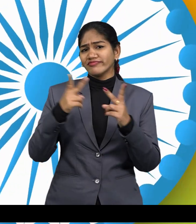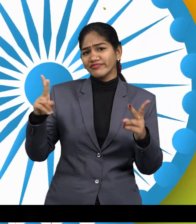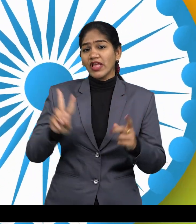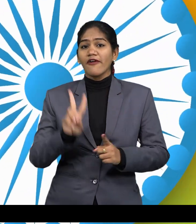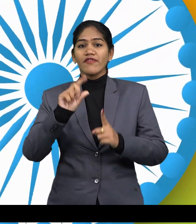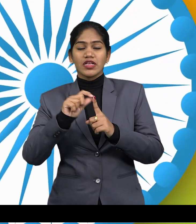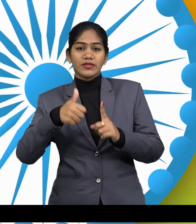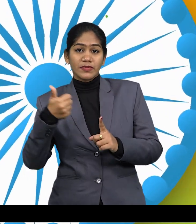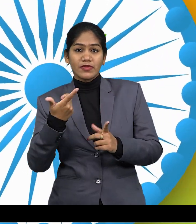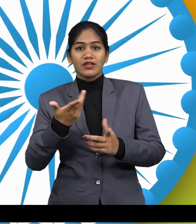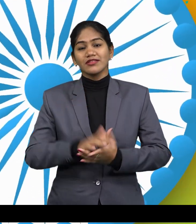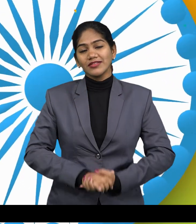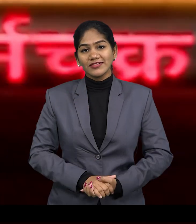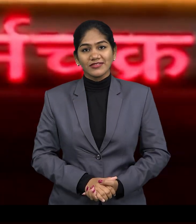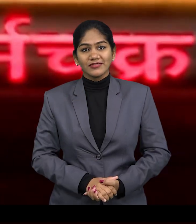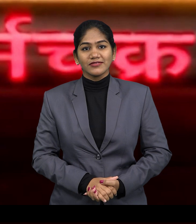ఉపాధ్యక్షుని విధులు: